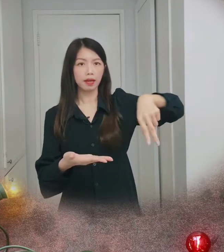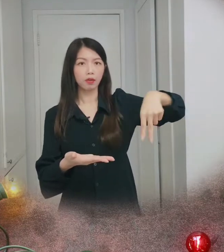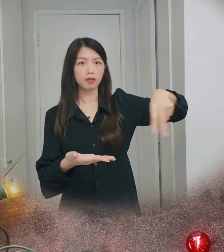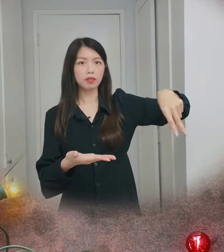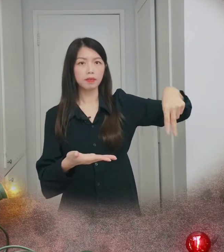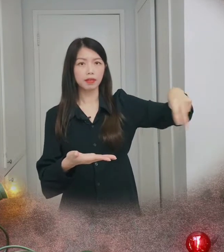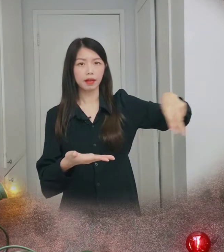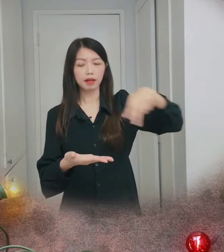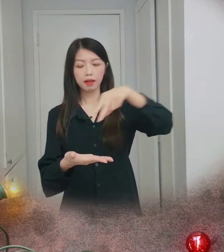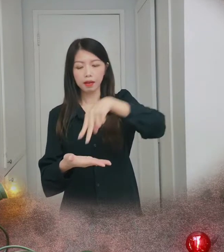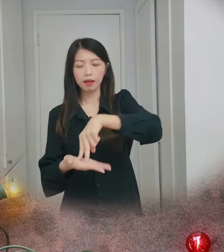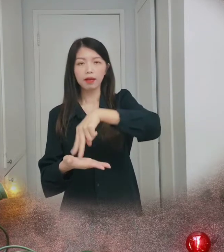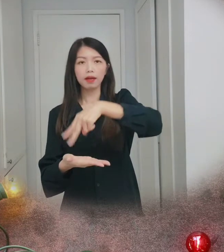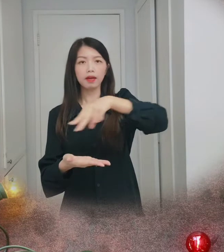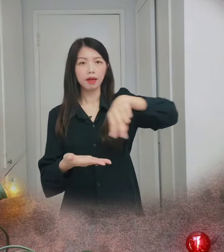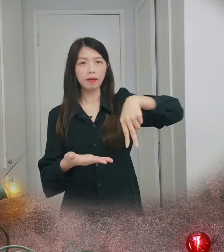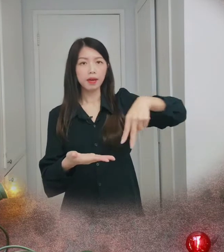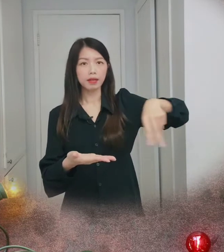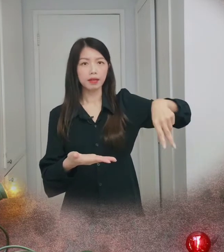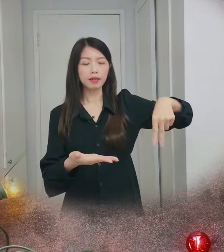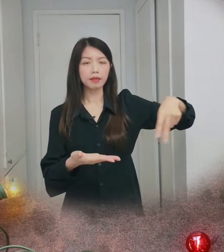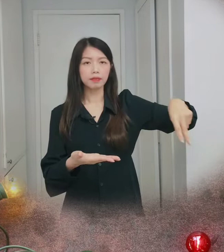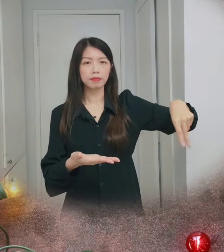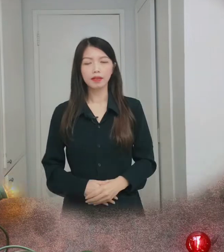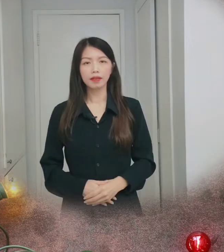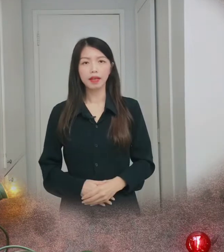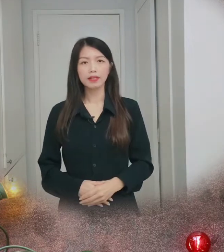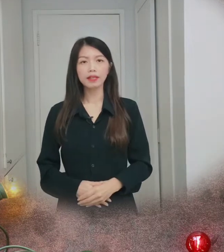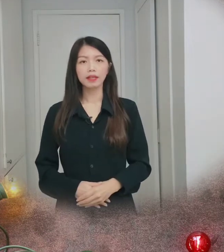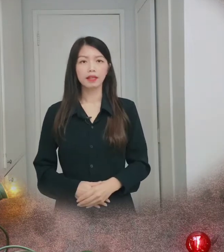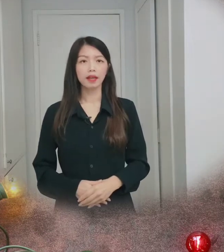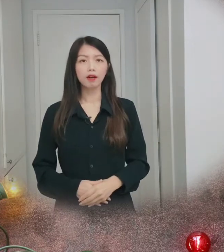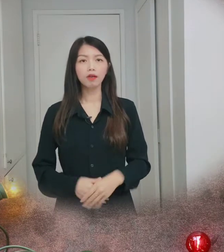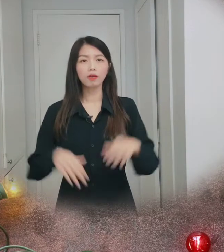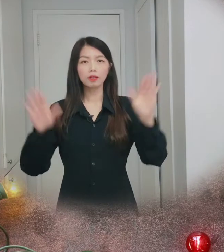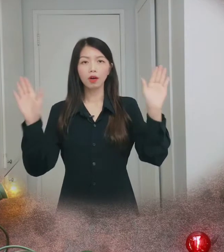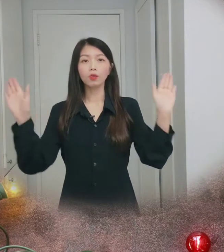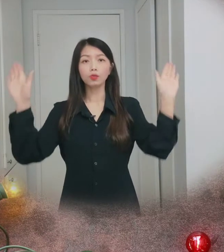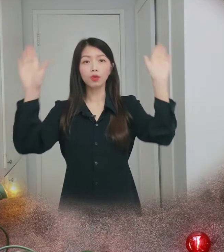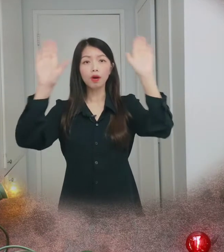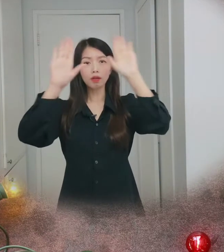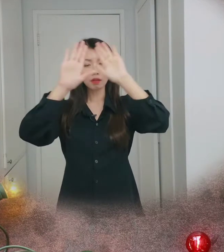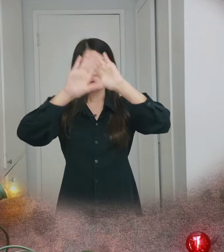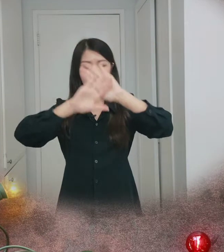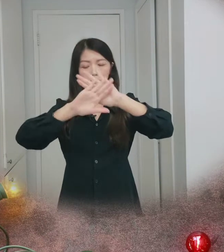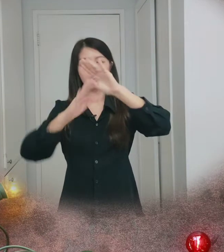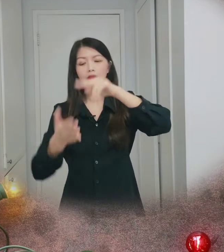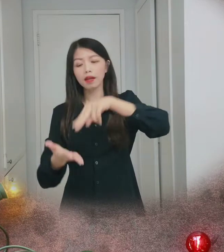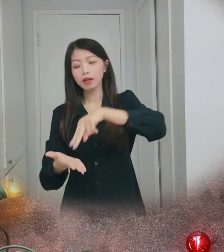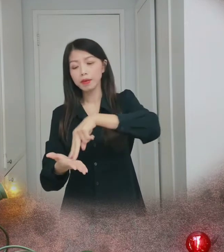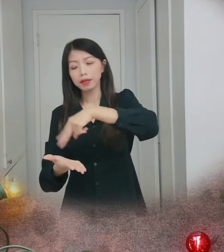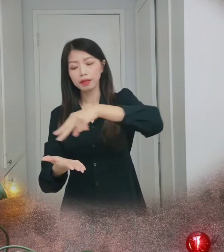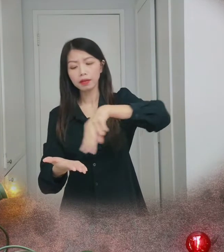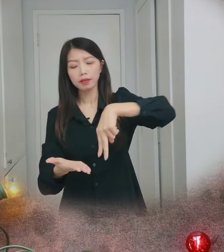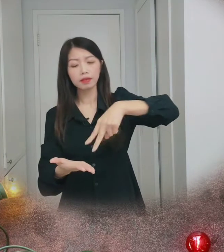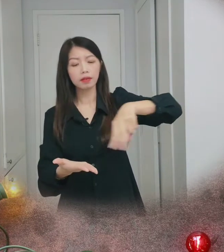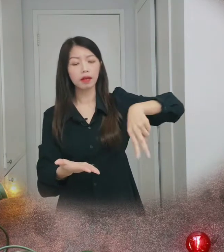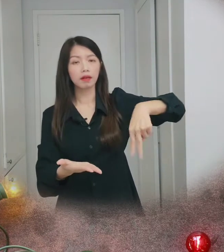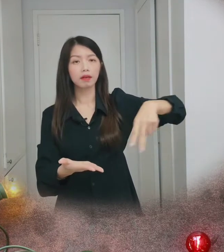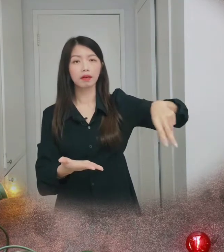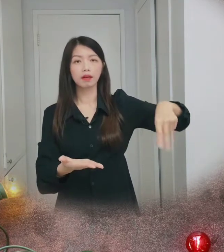헤매다, 이런 뜻입니다. 헤매는, 다시 해드릴게요. 어두워